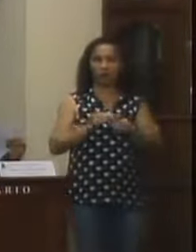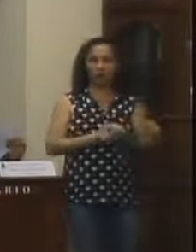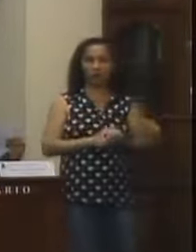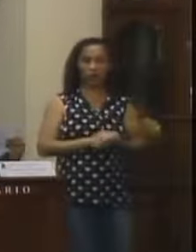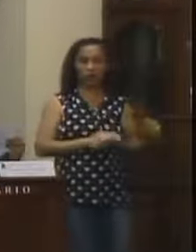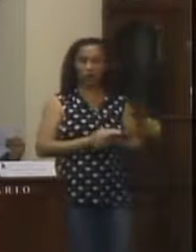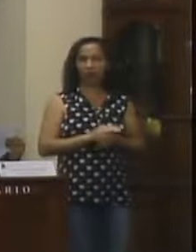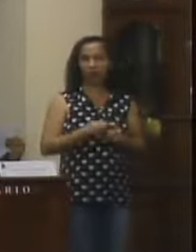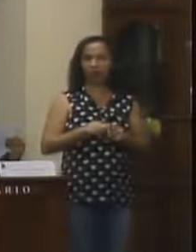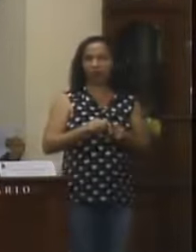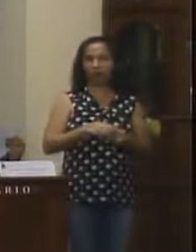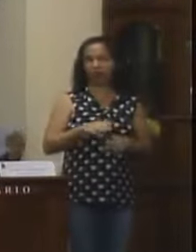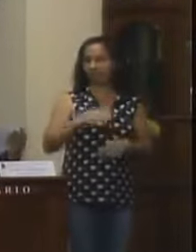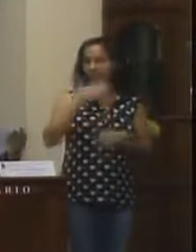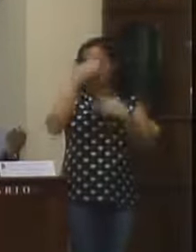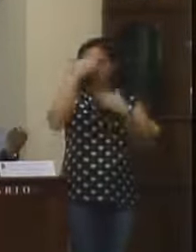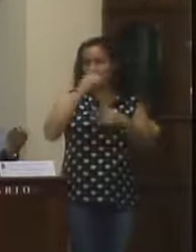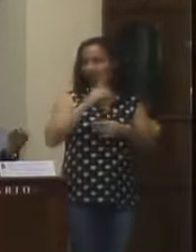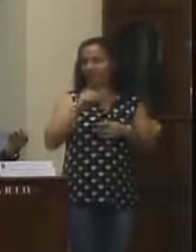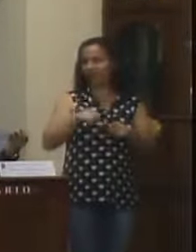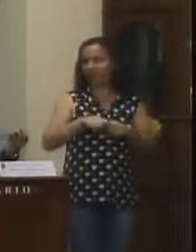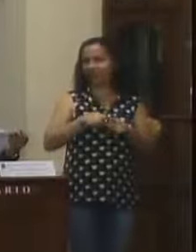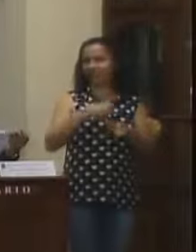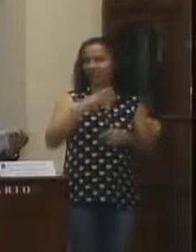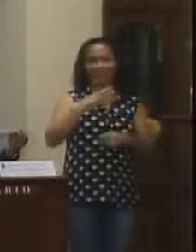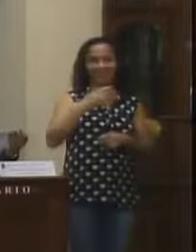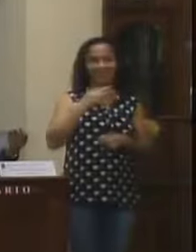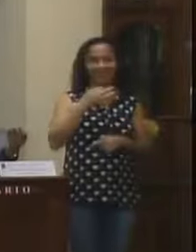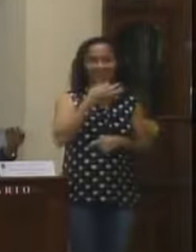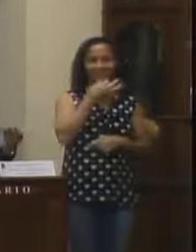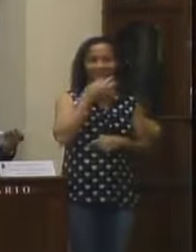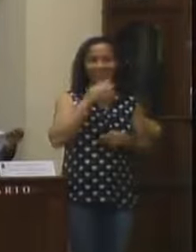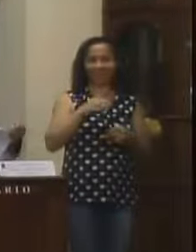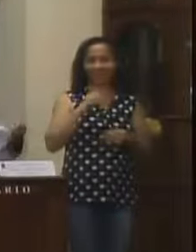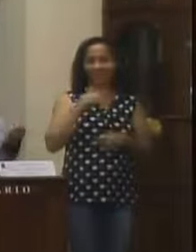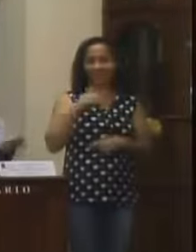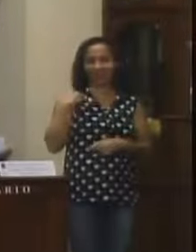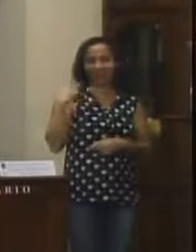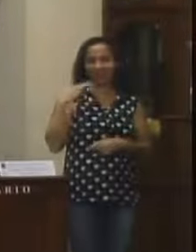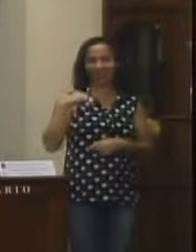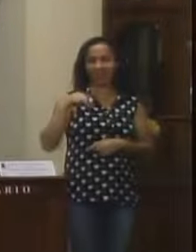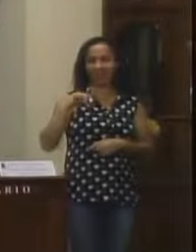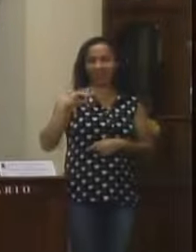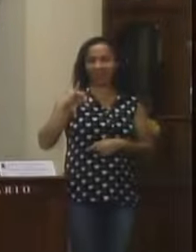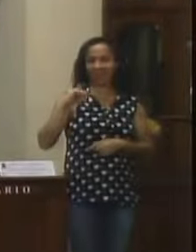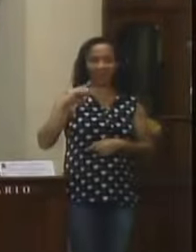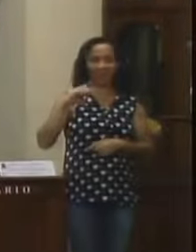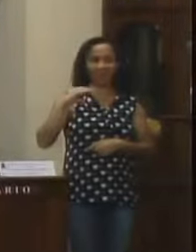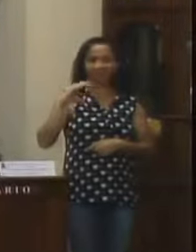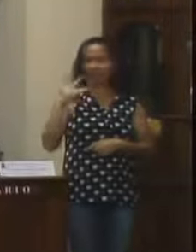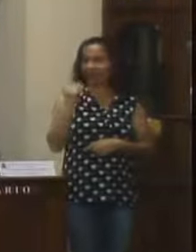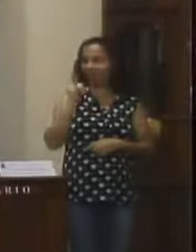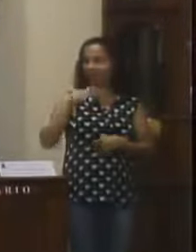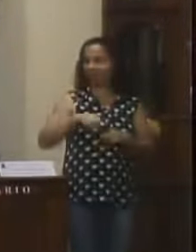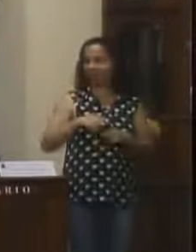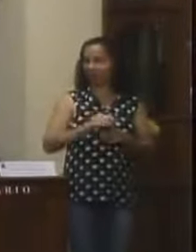vida. Sala das Sessões, 3 de abril de 2018, vereadora Michele Cabral. Presidente, pela ordem,